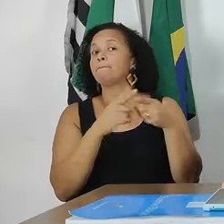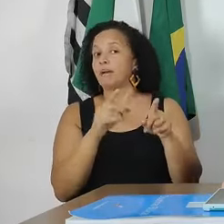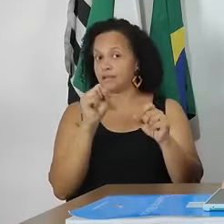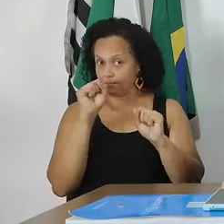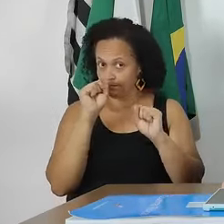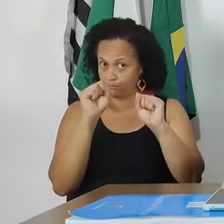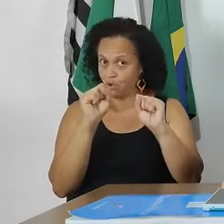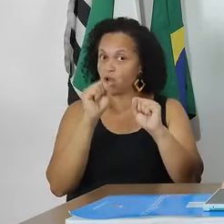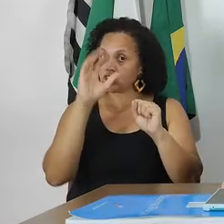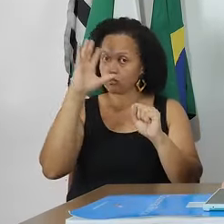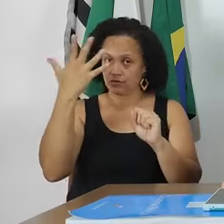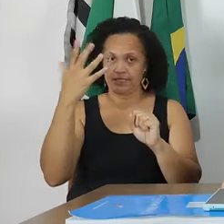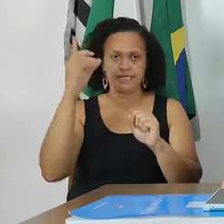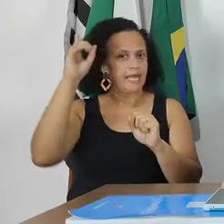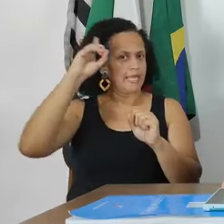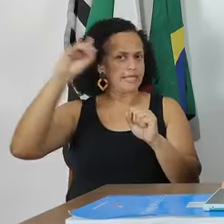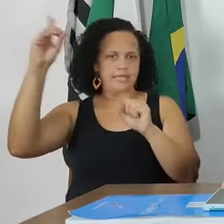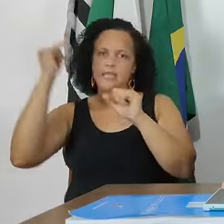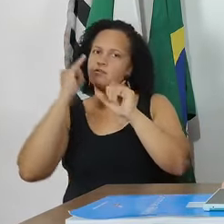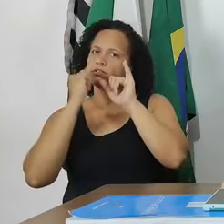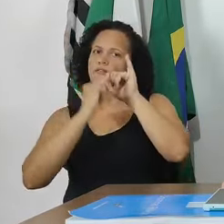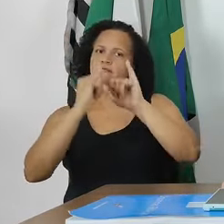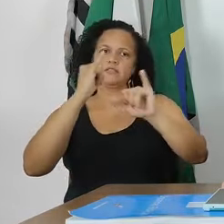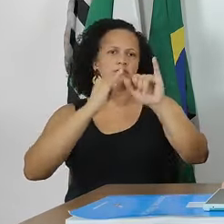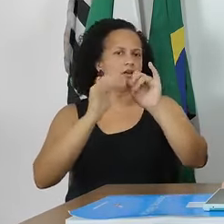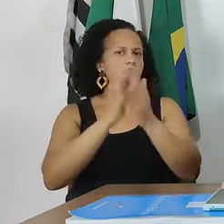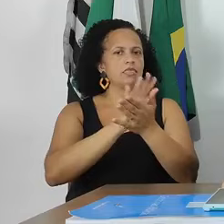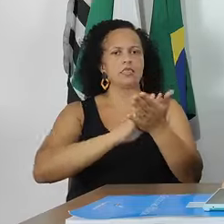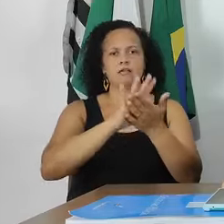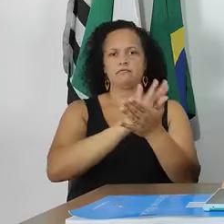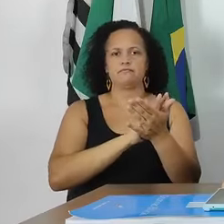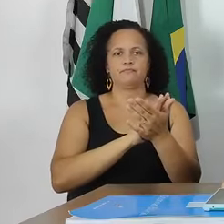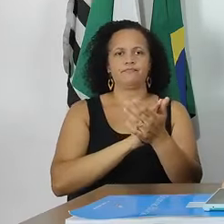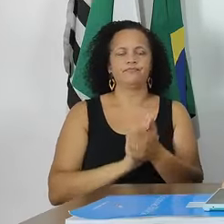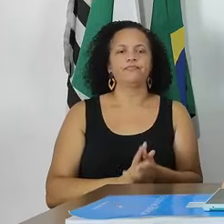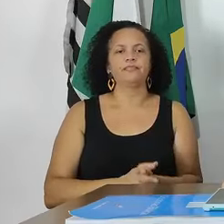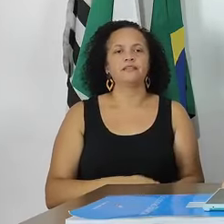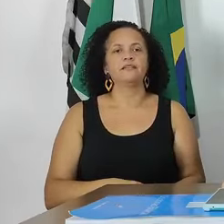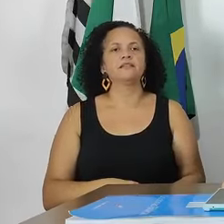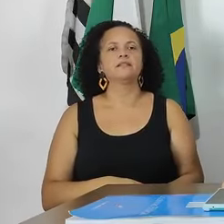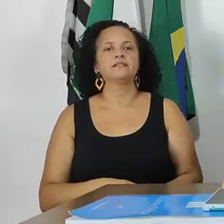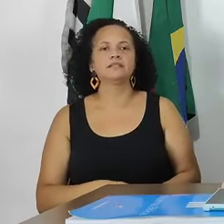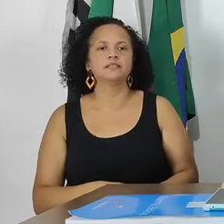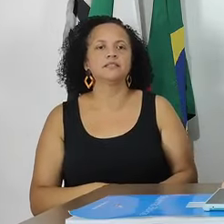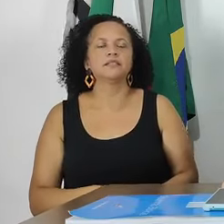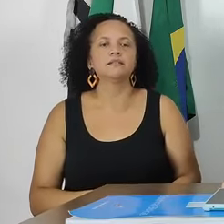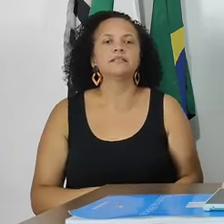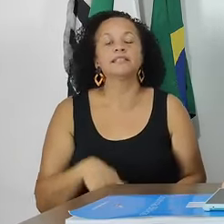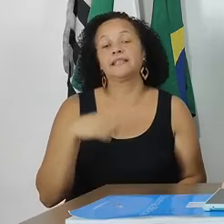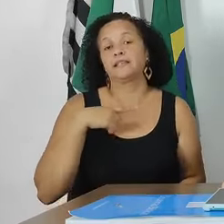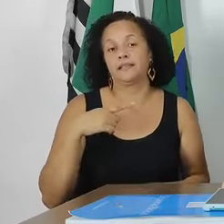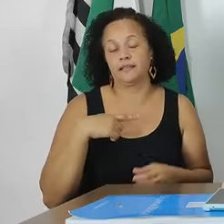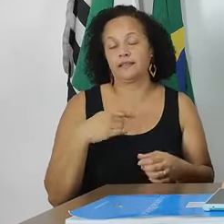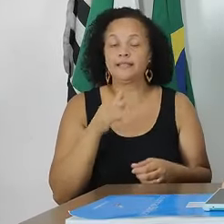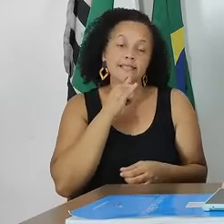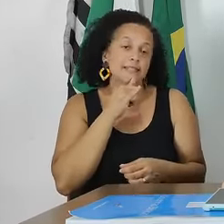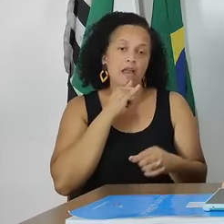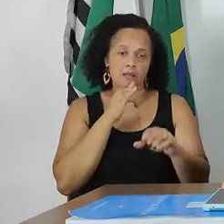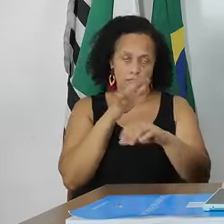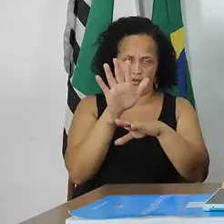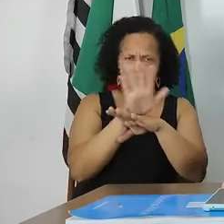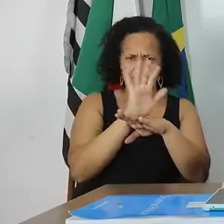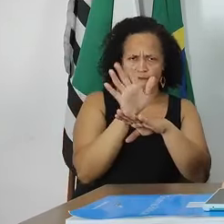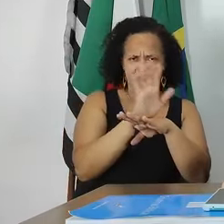perigo, né? A fonte não vem de Deus e não é para o público destinado. Às vezes você abre um vídeo,